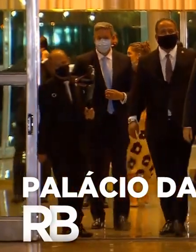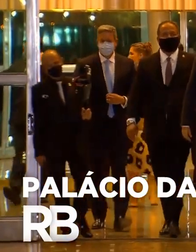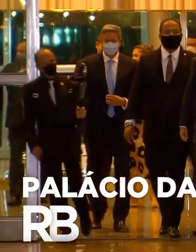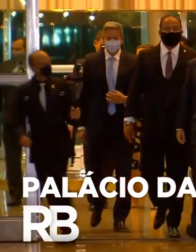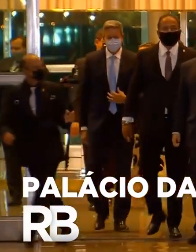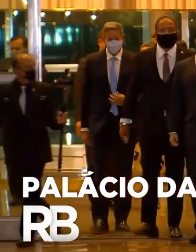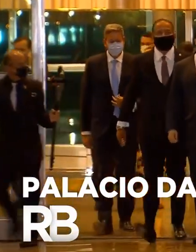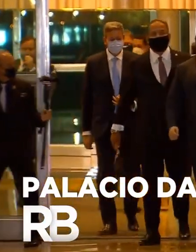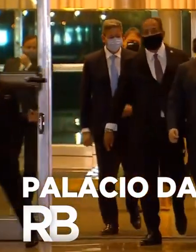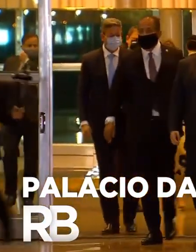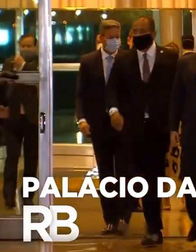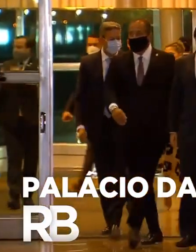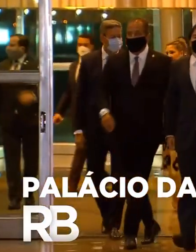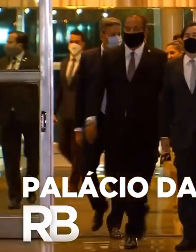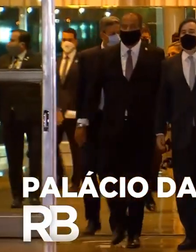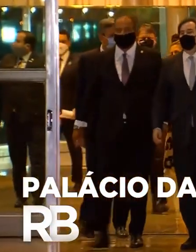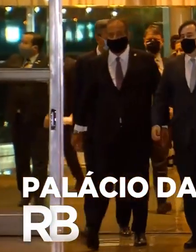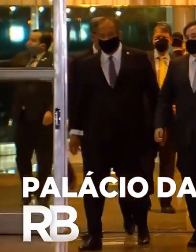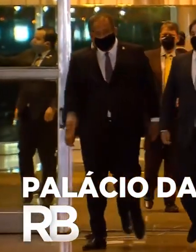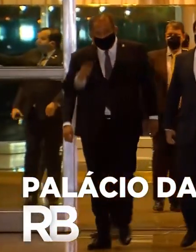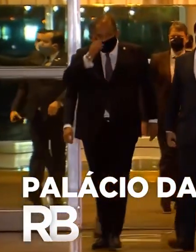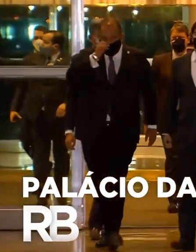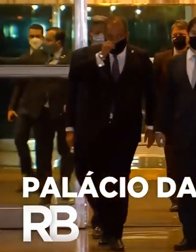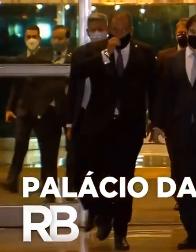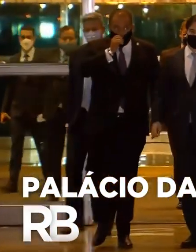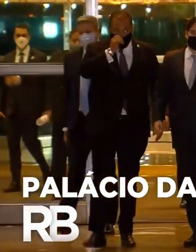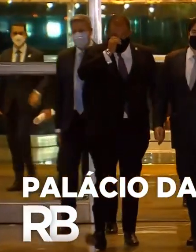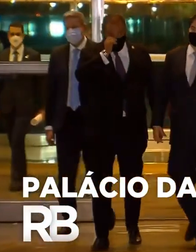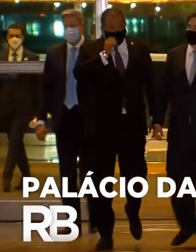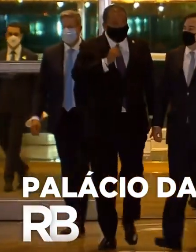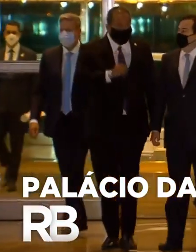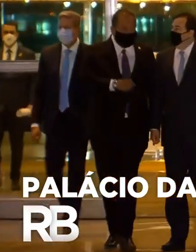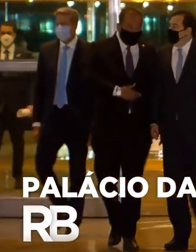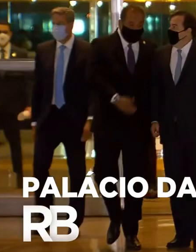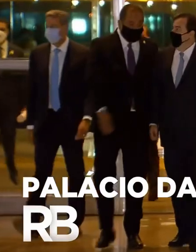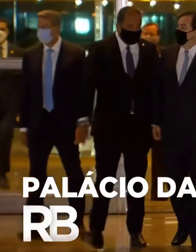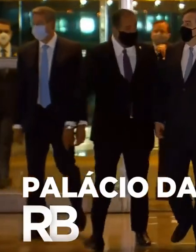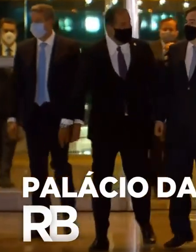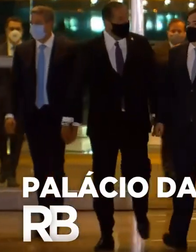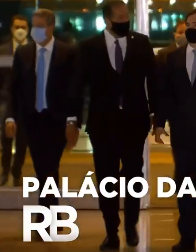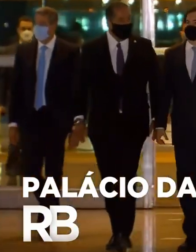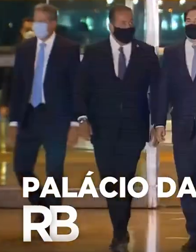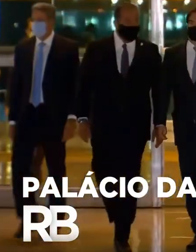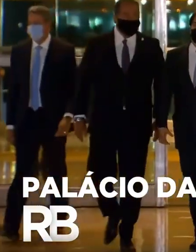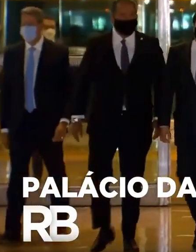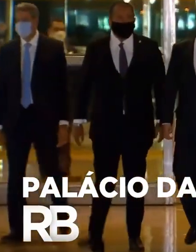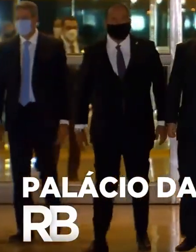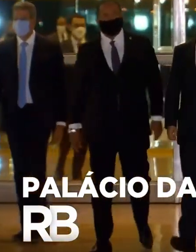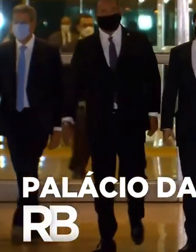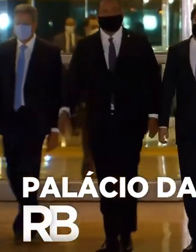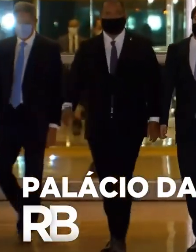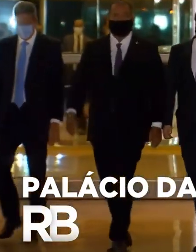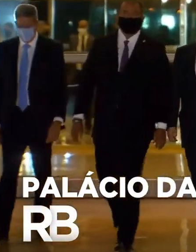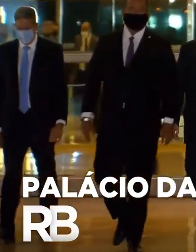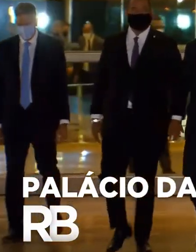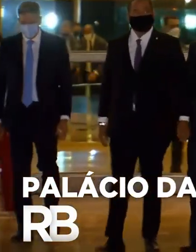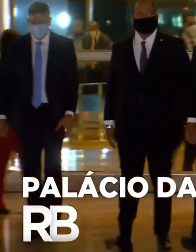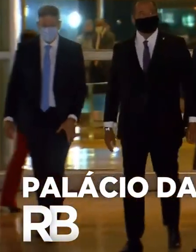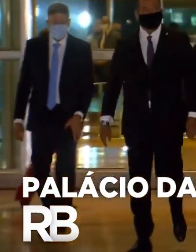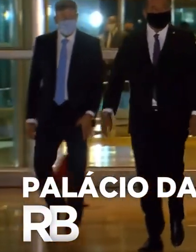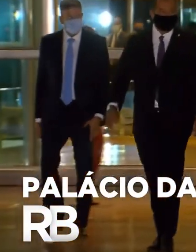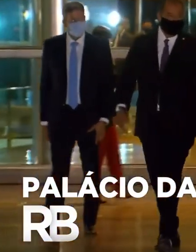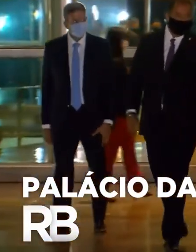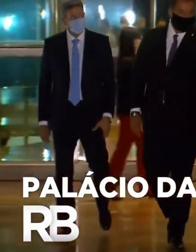dele a gente vê ali também o presidente da Câmara dos Deputados, Rodrigo Maia, e também o presidente do Senado Federal, Davi